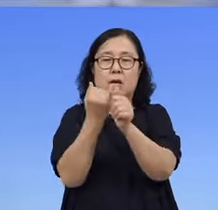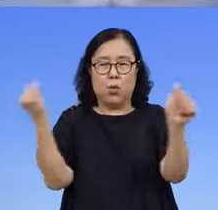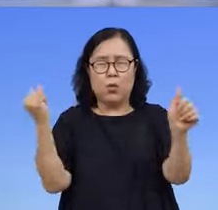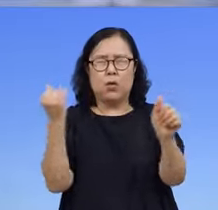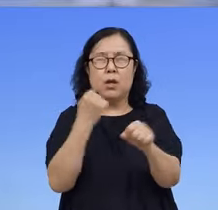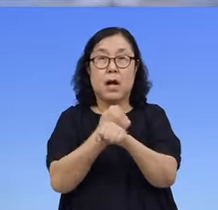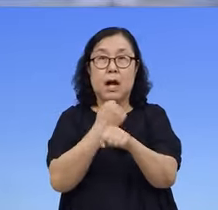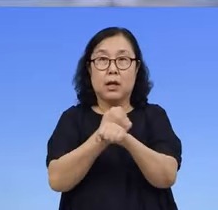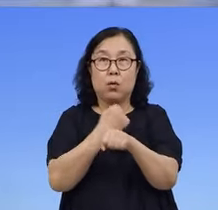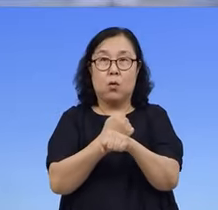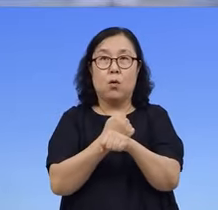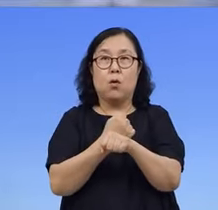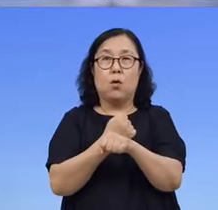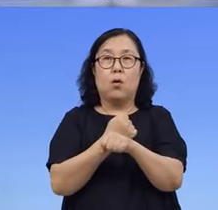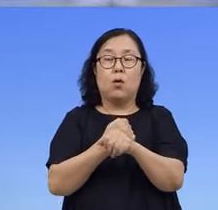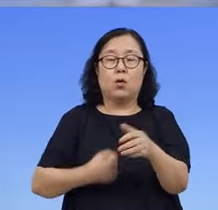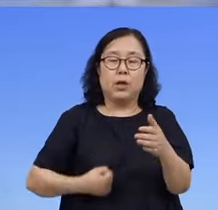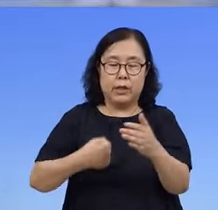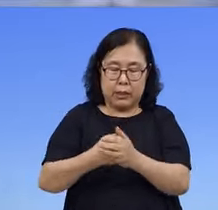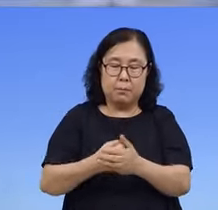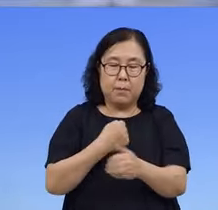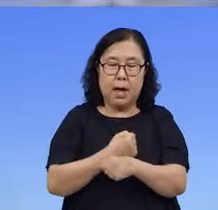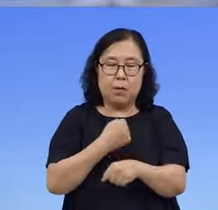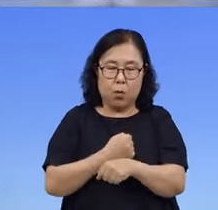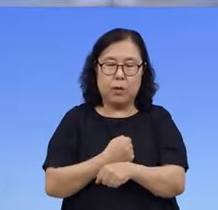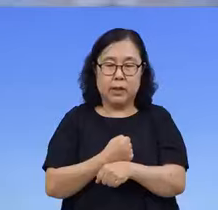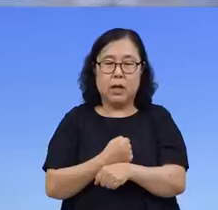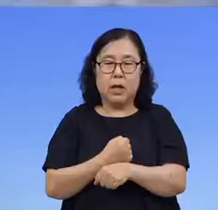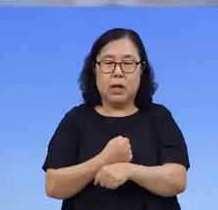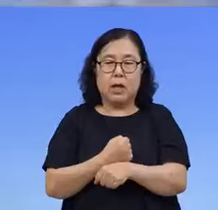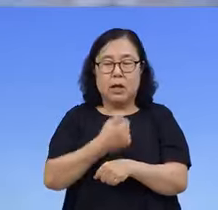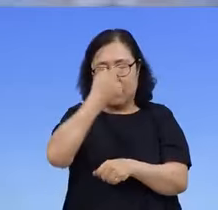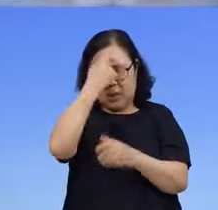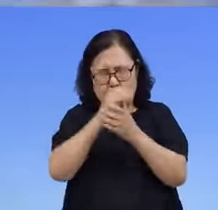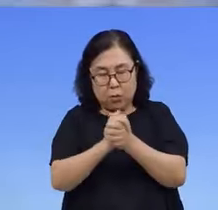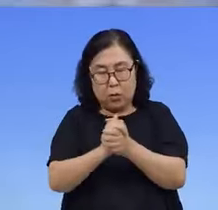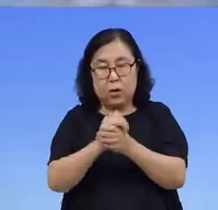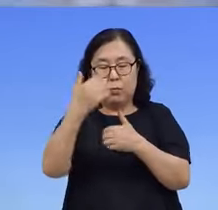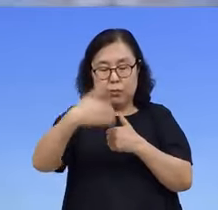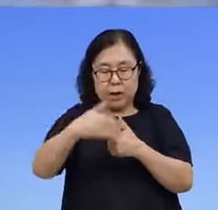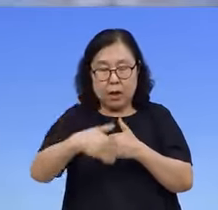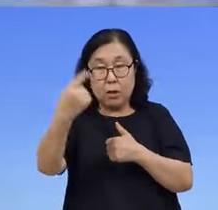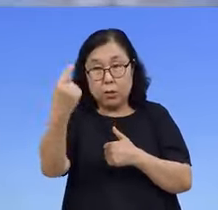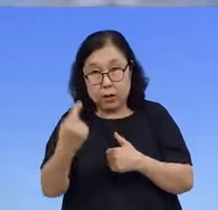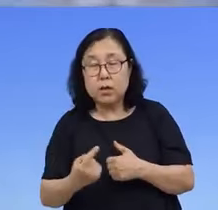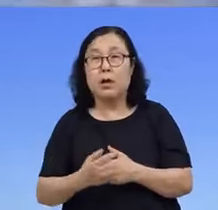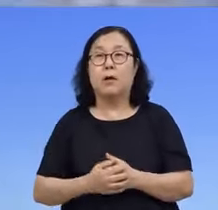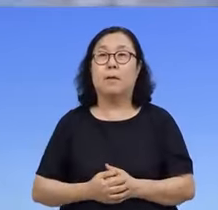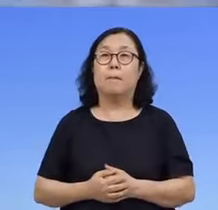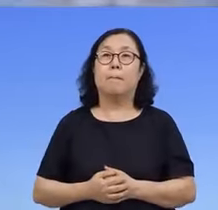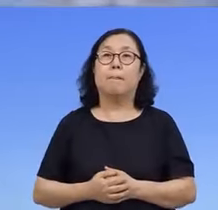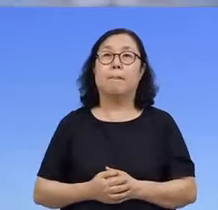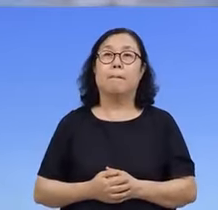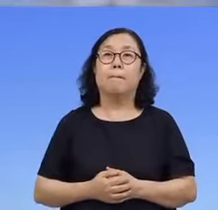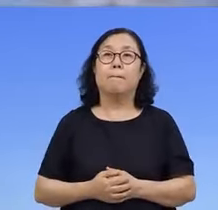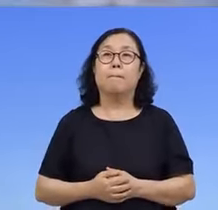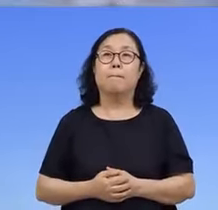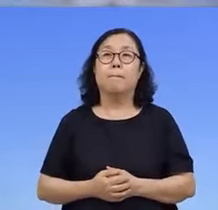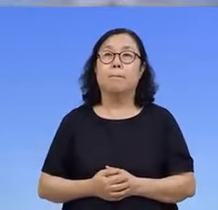이혼을 해주기로 그렇게 결심을 하고 어떻게 하면 좋겠냐고 저한테 기도 부탁하러 오신 분이에요.